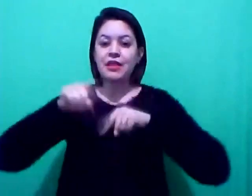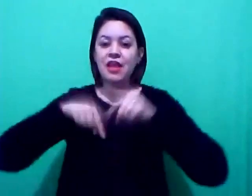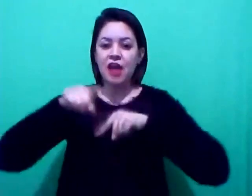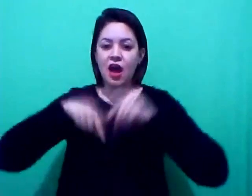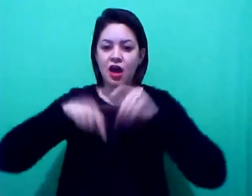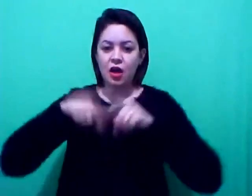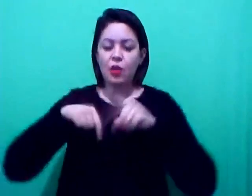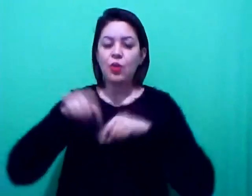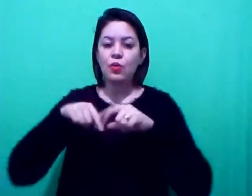Vocês podem.